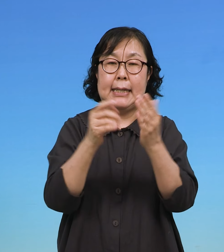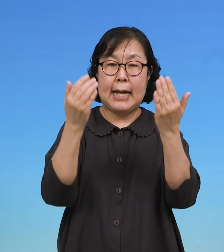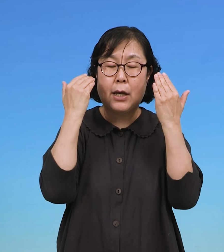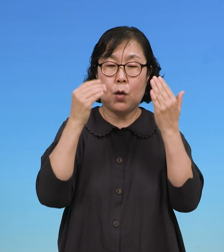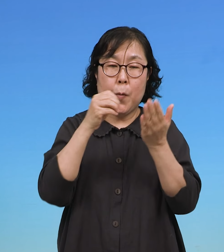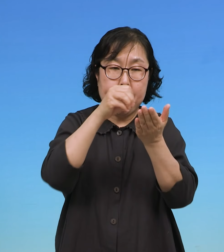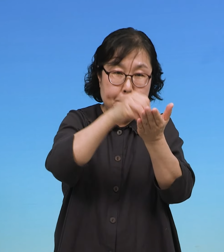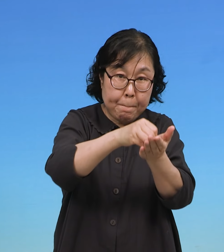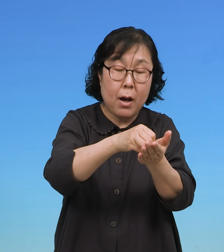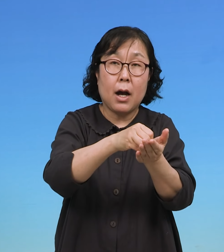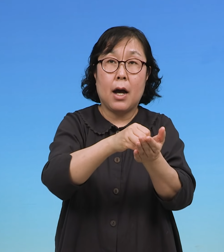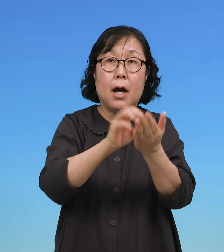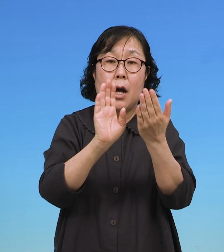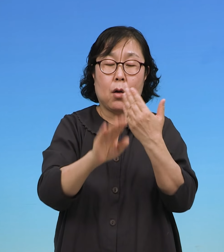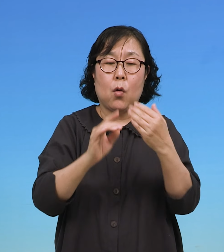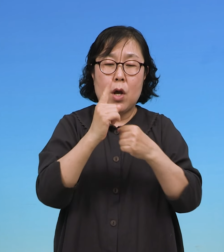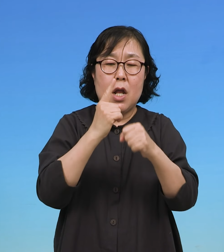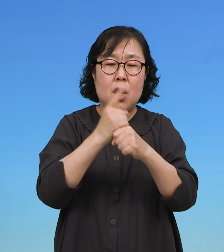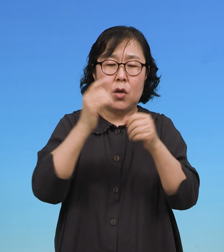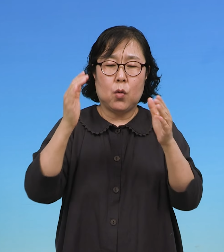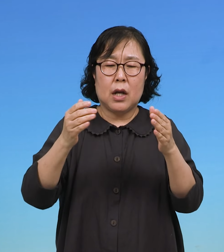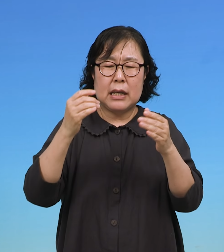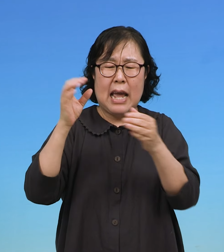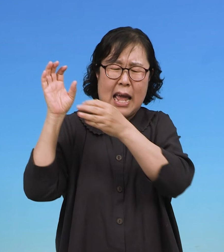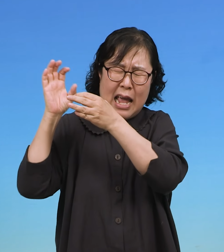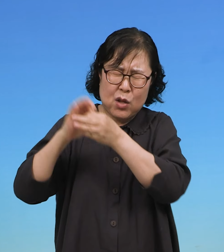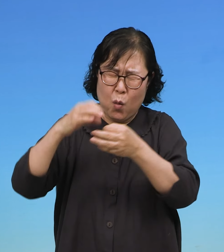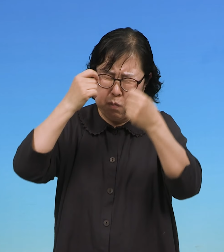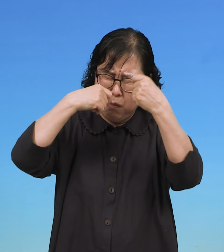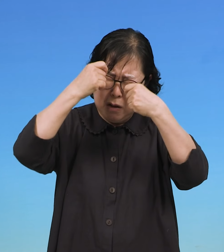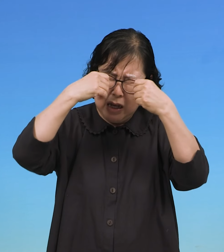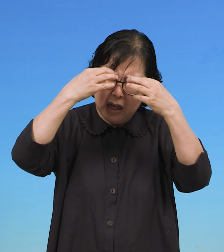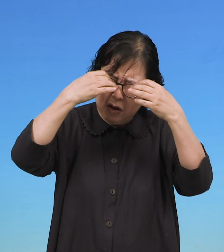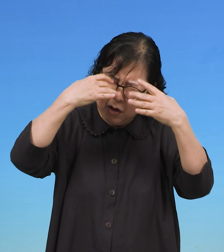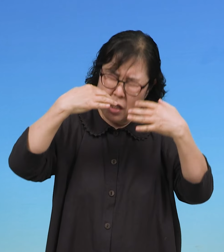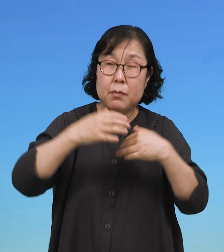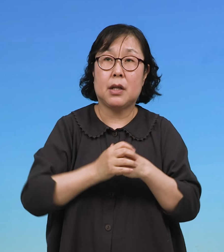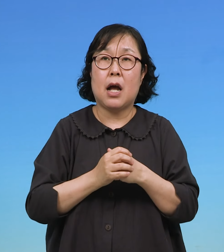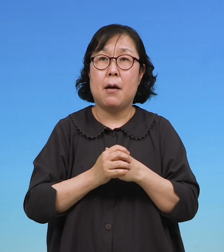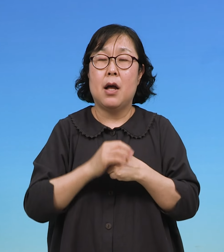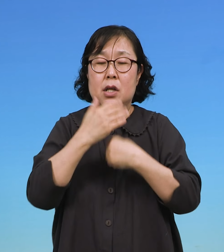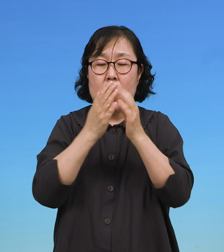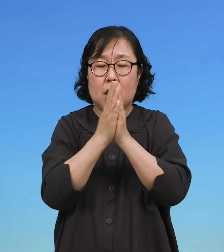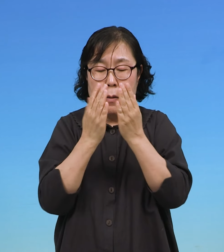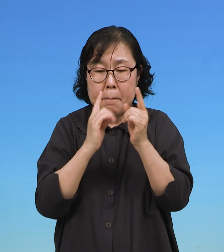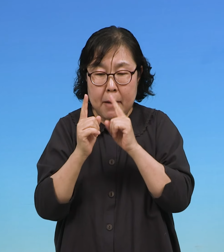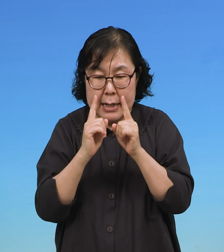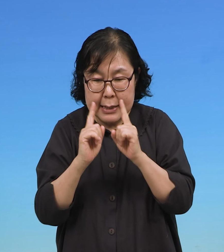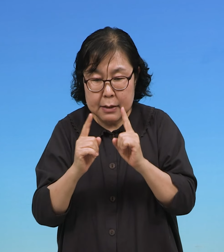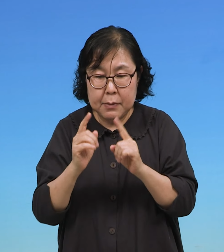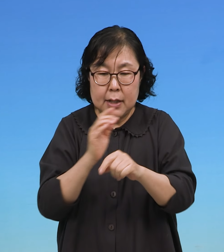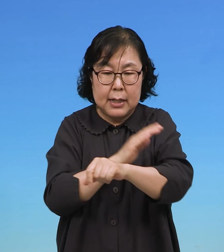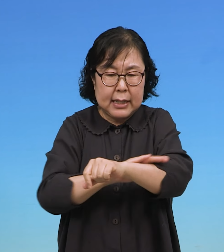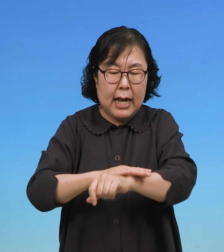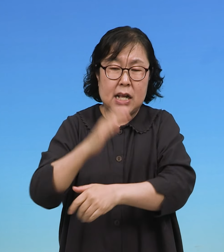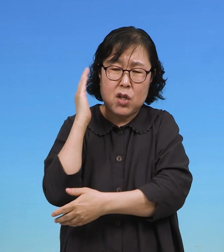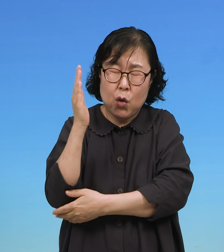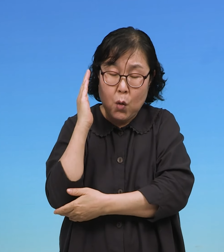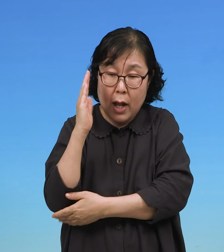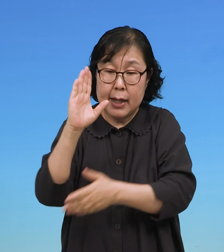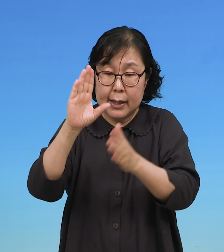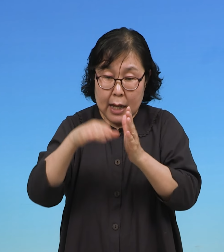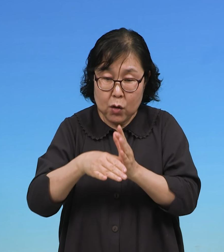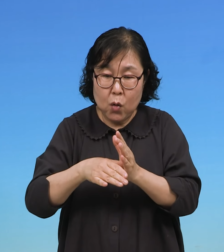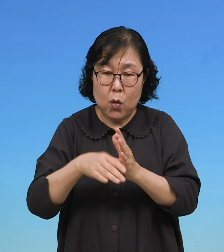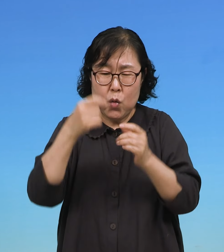처음에 신학교 입학을 하고 1년 내내 울었습니다. 막 말씀을 교수님이 잘 전할 때도